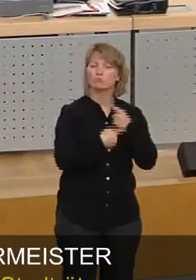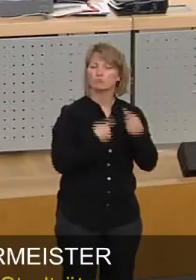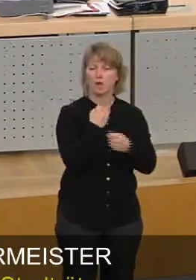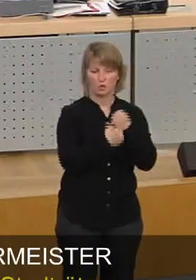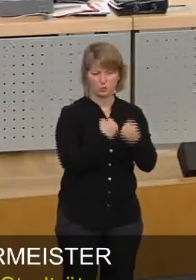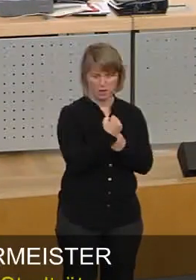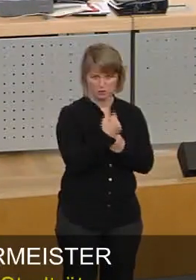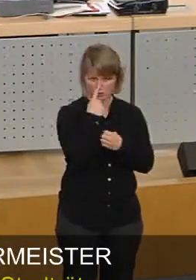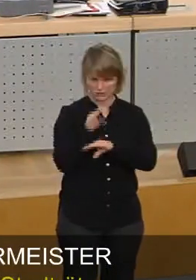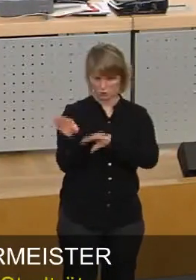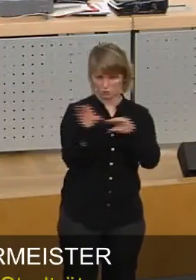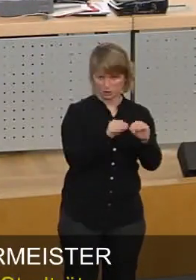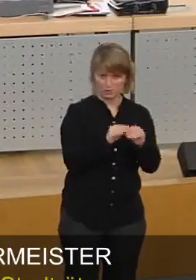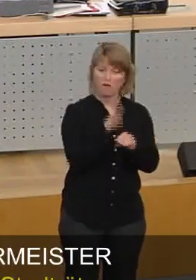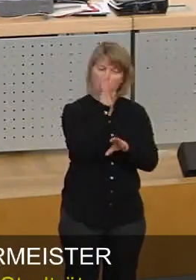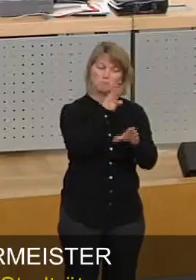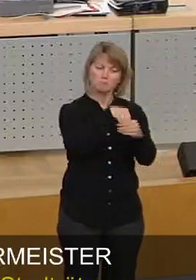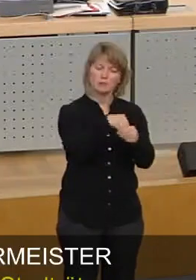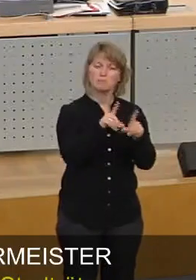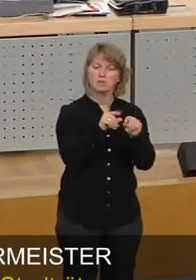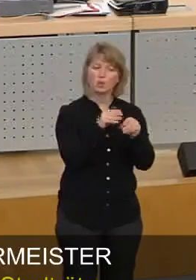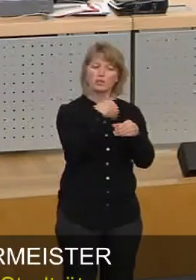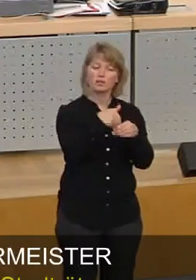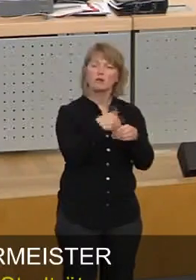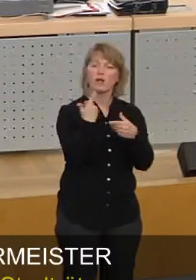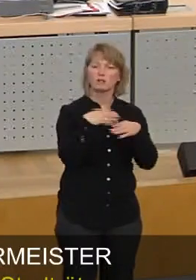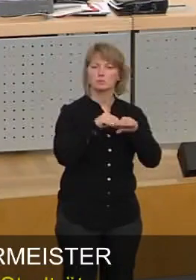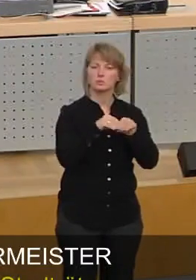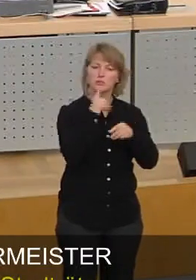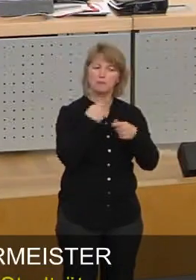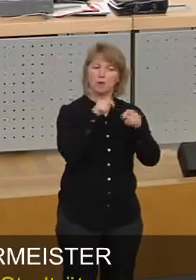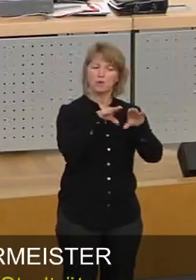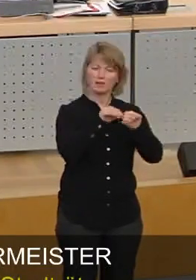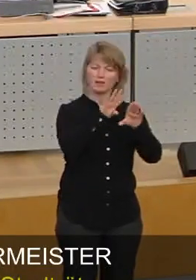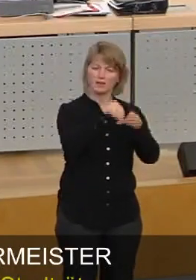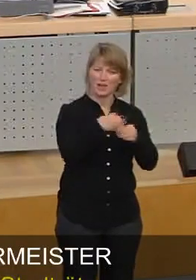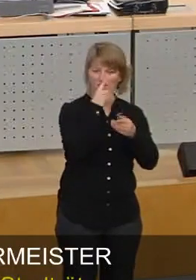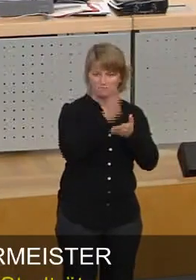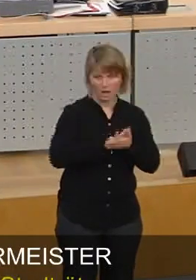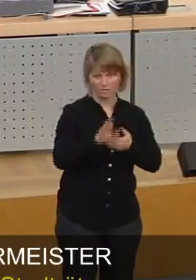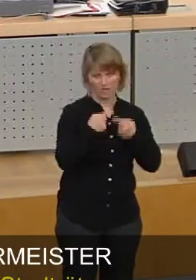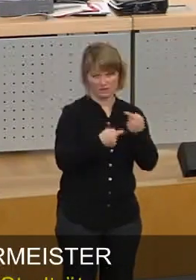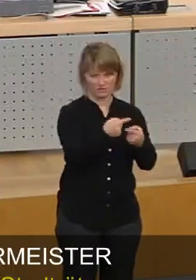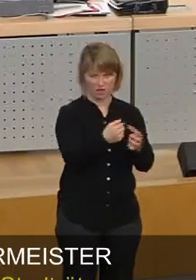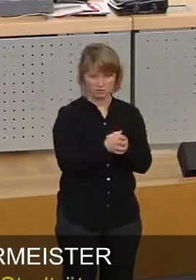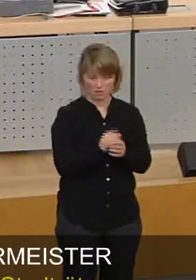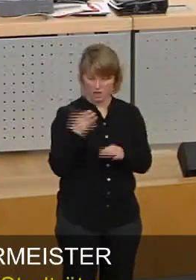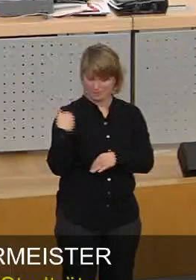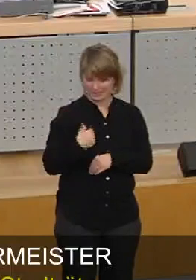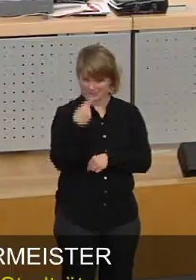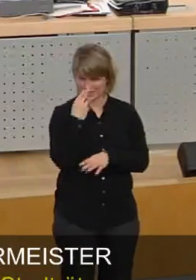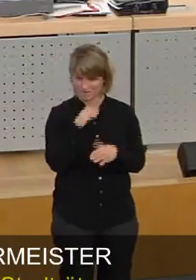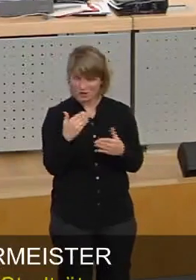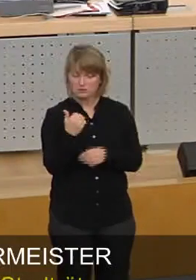es sich bei den Vorhaben der Regel um Baugenehmigung im vereinfachten Verfahren handelt. Feststellen lässt sich, dass einige Bauherren auch